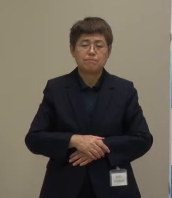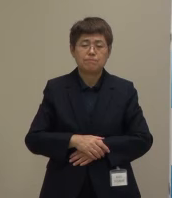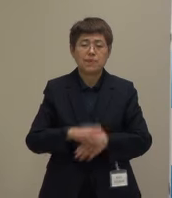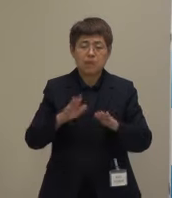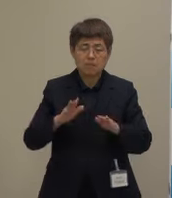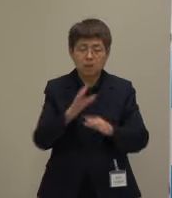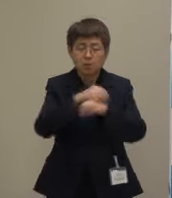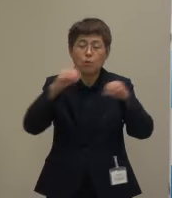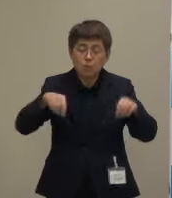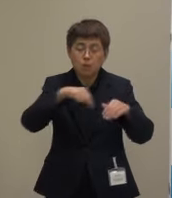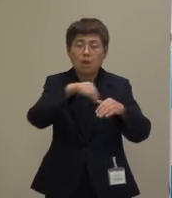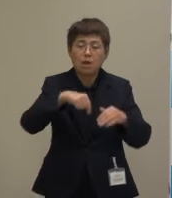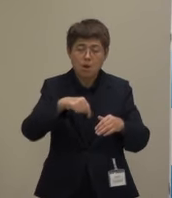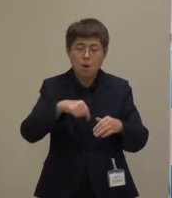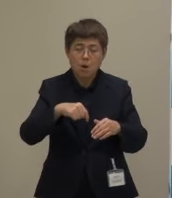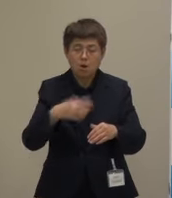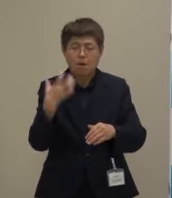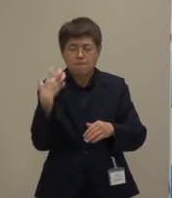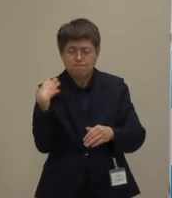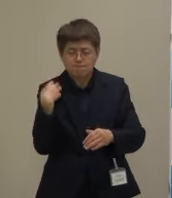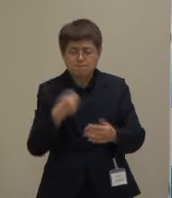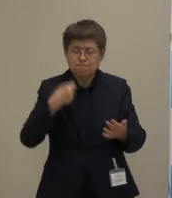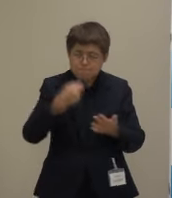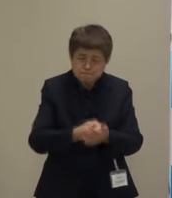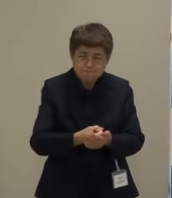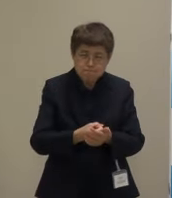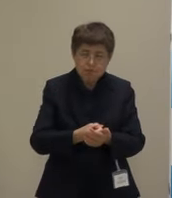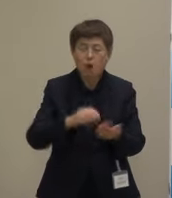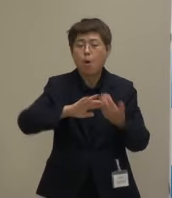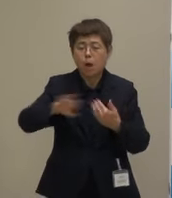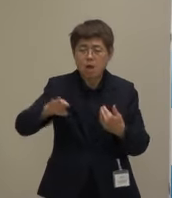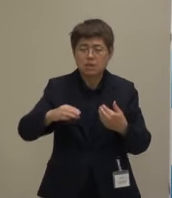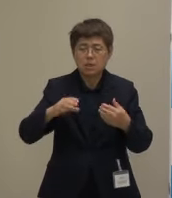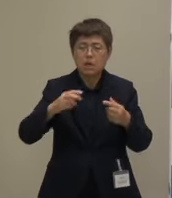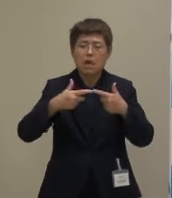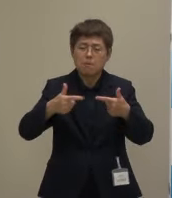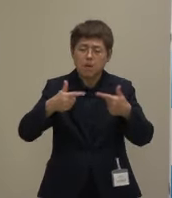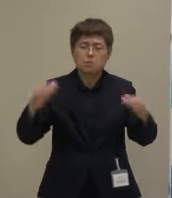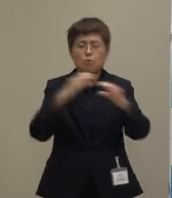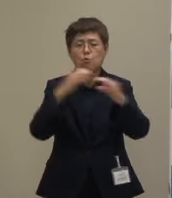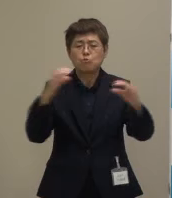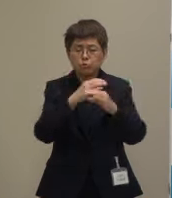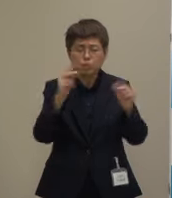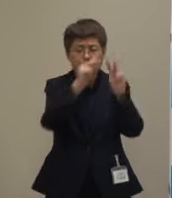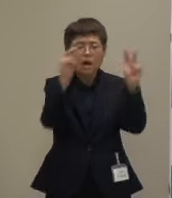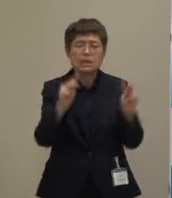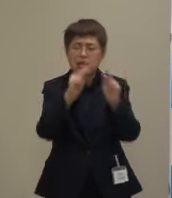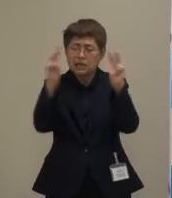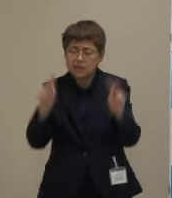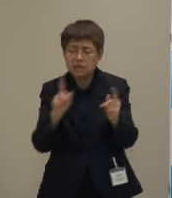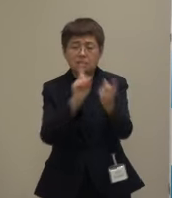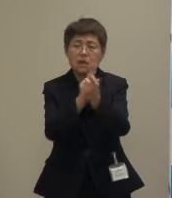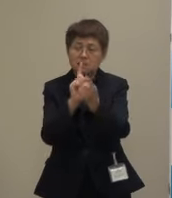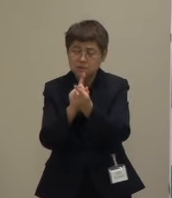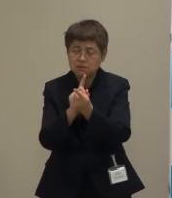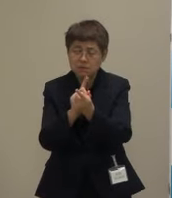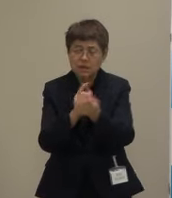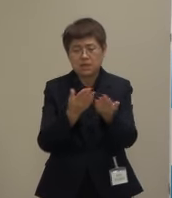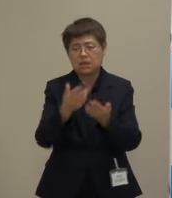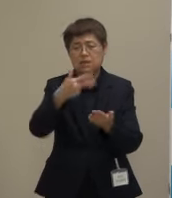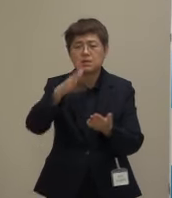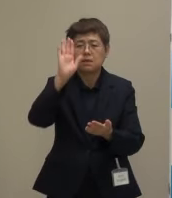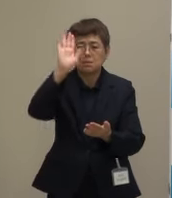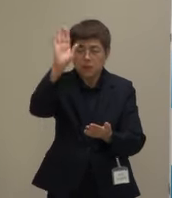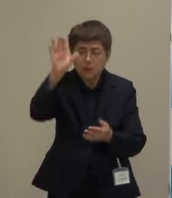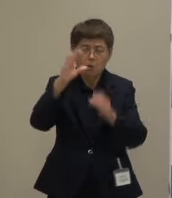現協定ですが、その役割を果たした一方バス交通を取り巻く課題に対応し本市の未来